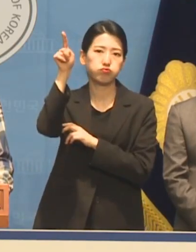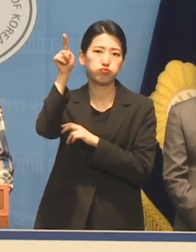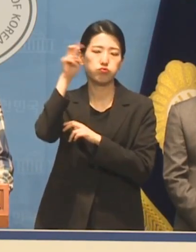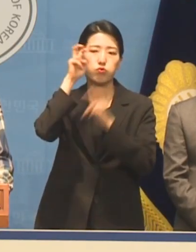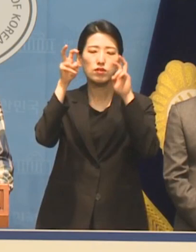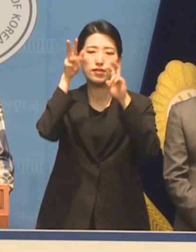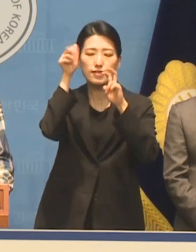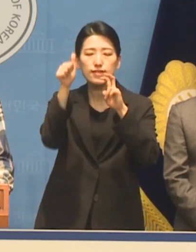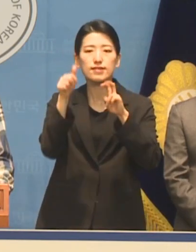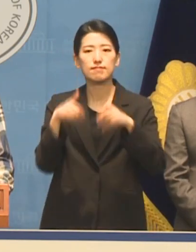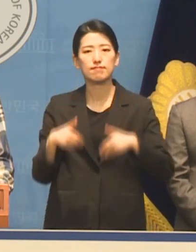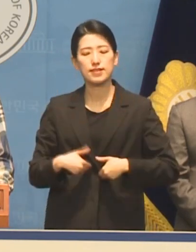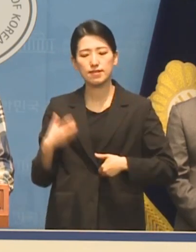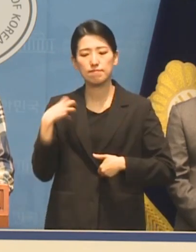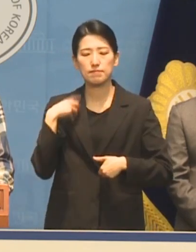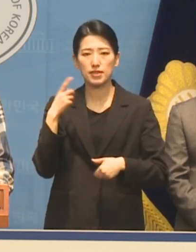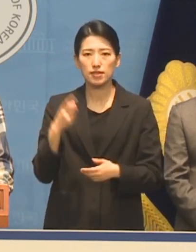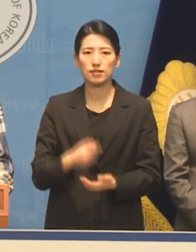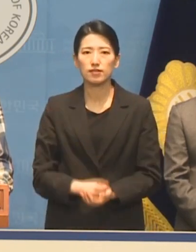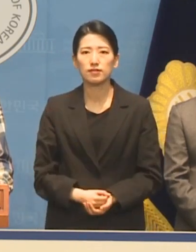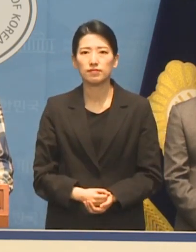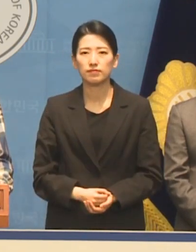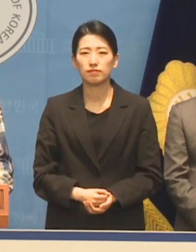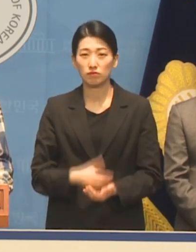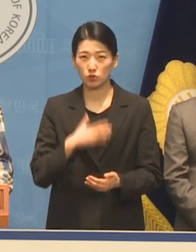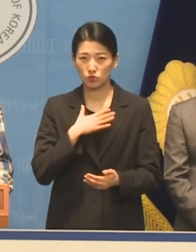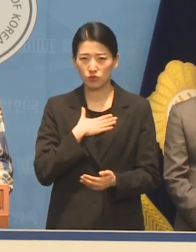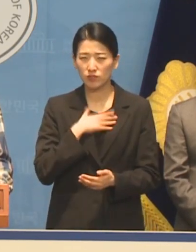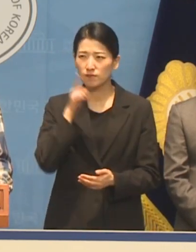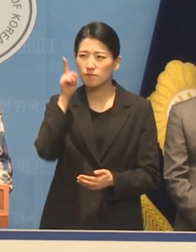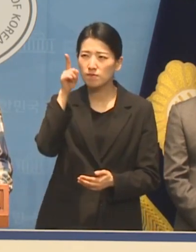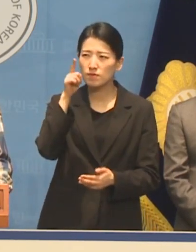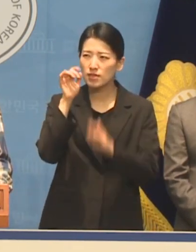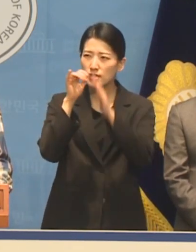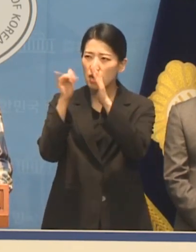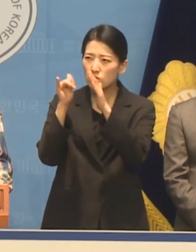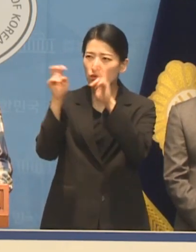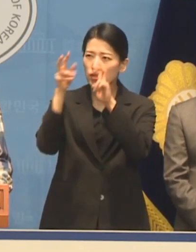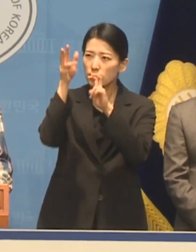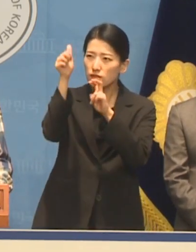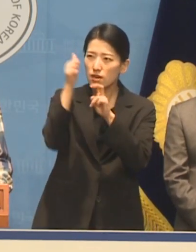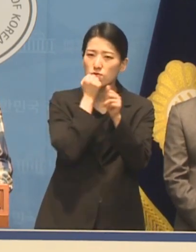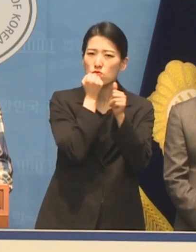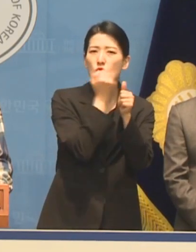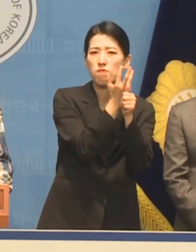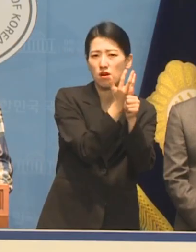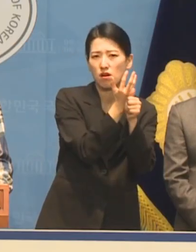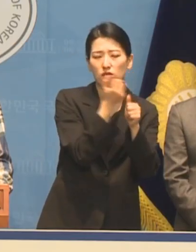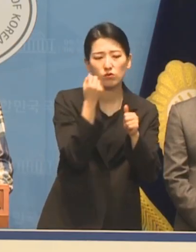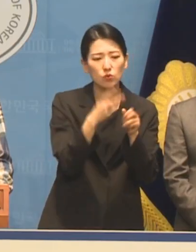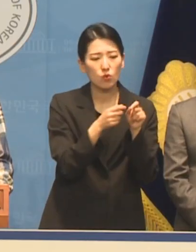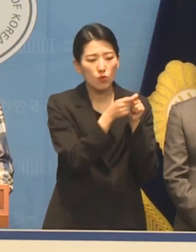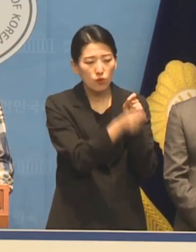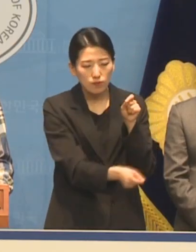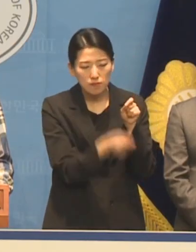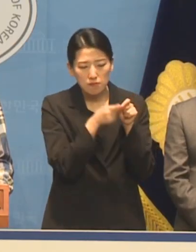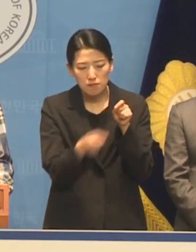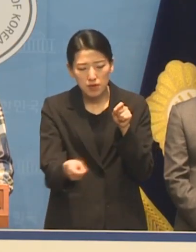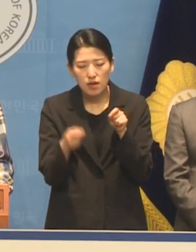오늘 다시 박영우 일가에 대한 고발과 가전 3사에 대한 회생기한